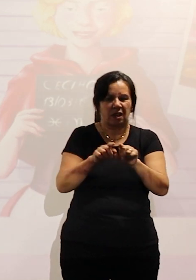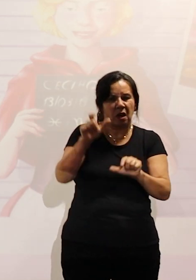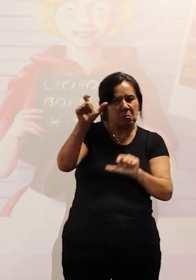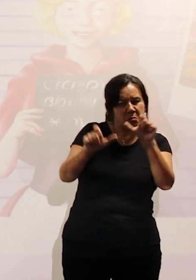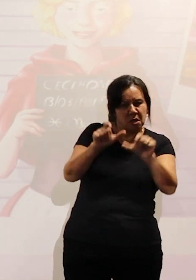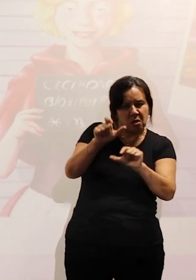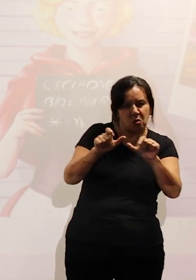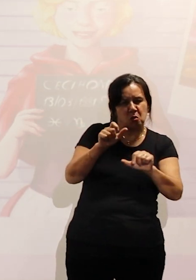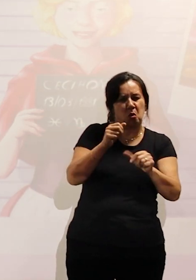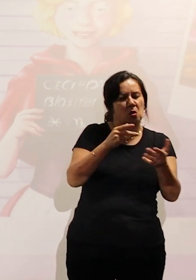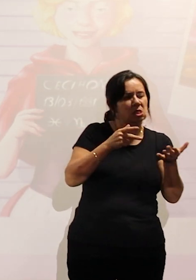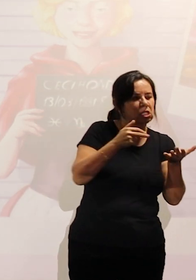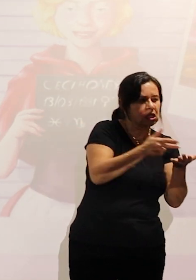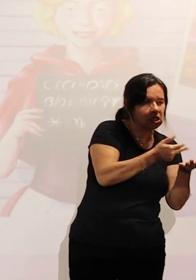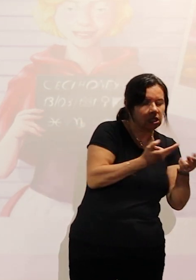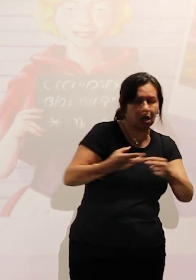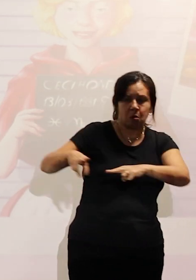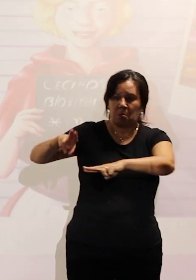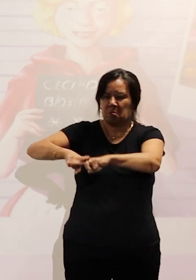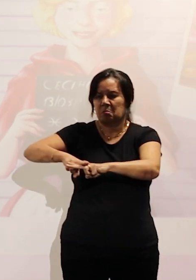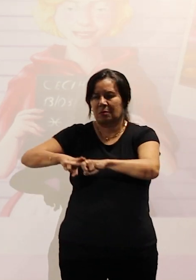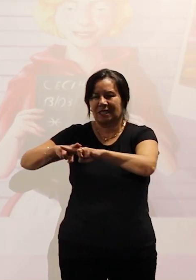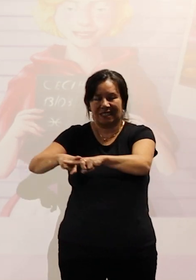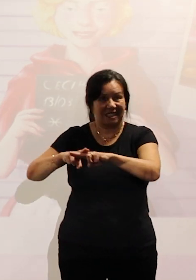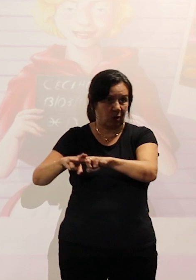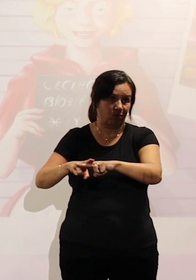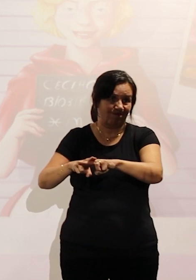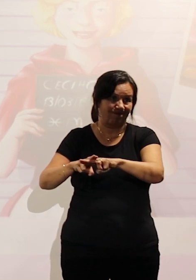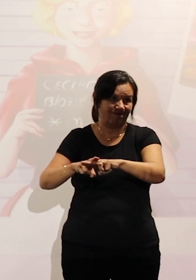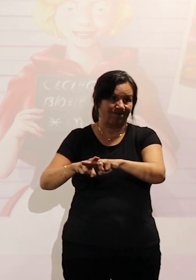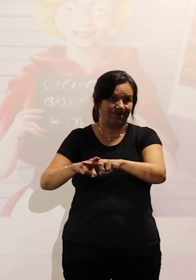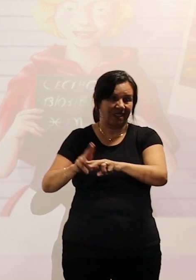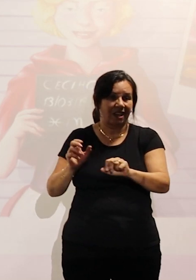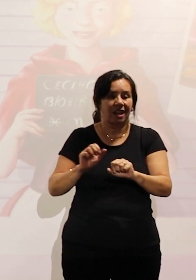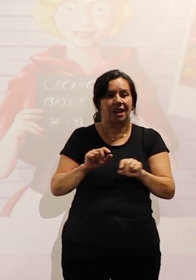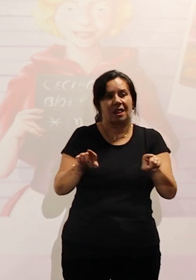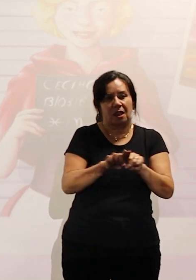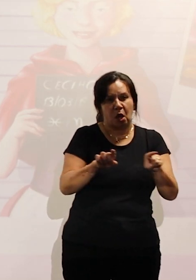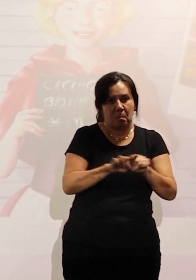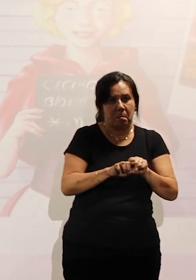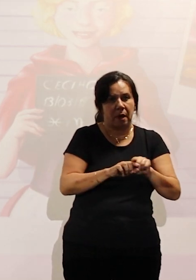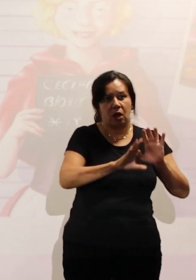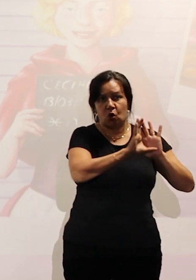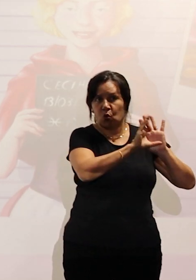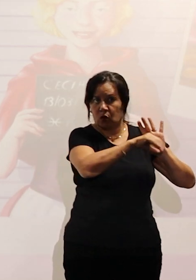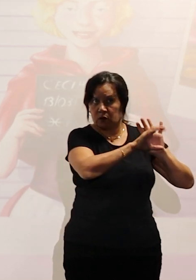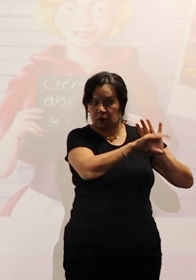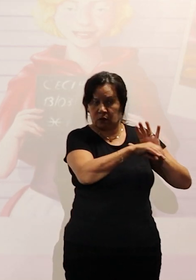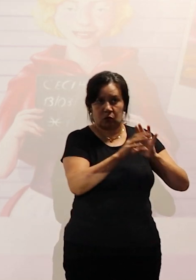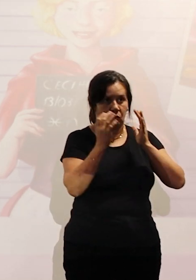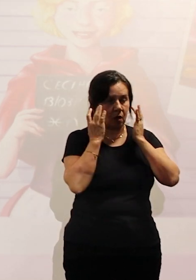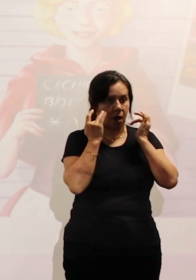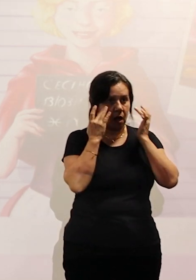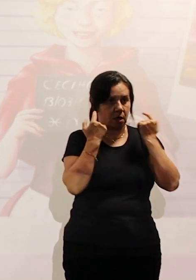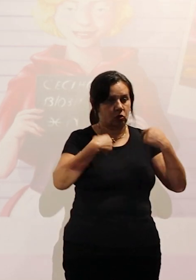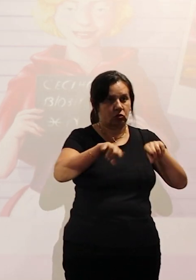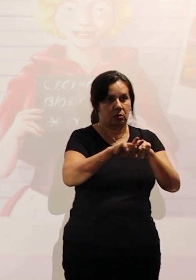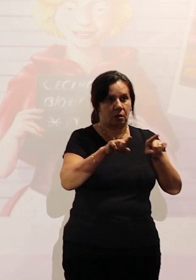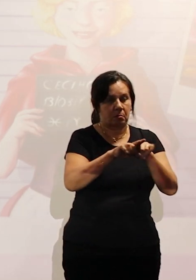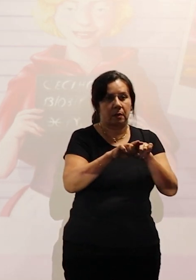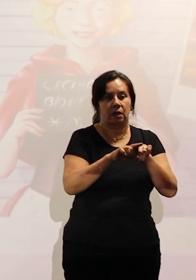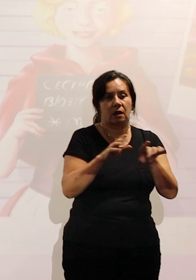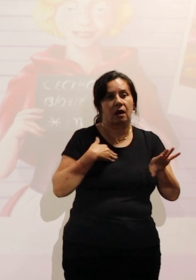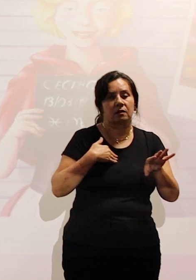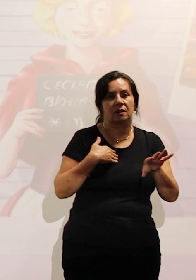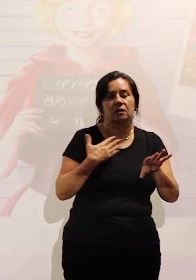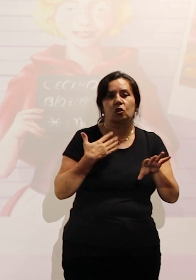numa foto de prisão. Então, por mais que seja um autorretrato, rolou também um pouquinho de concept art no sentido de que, por mais que eu